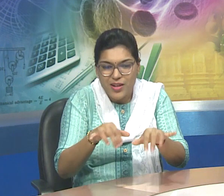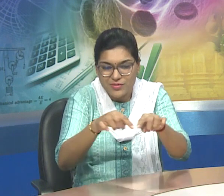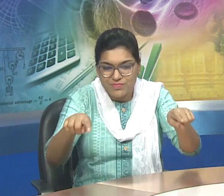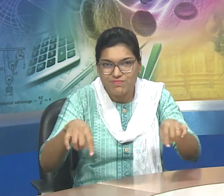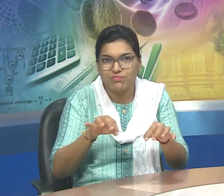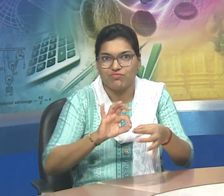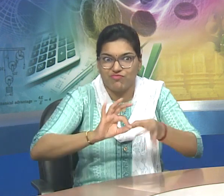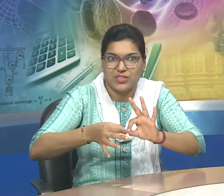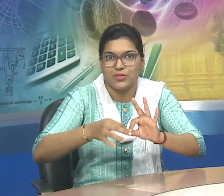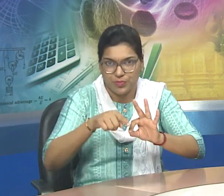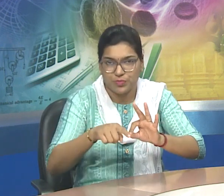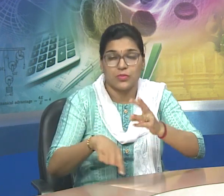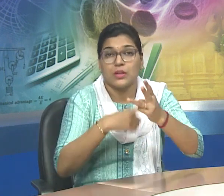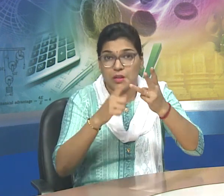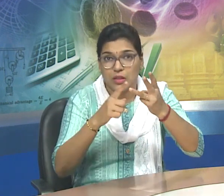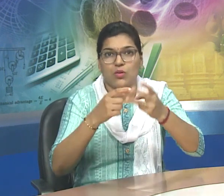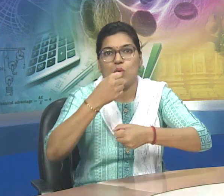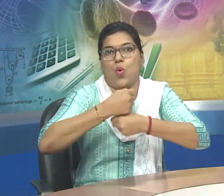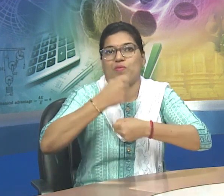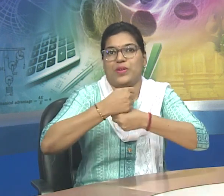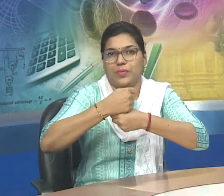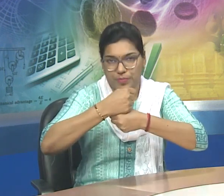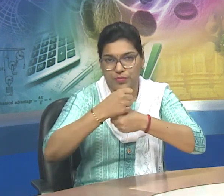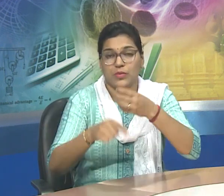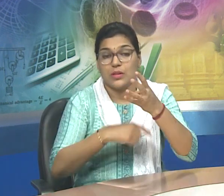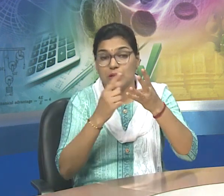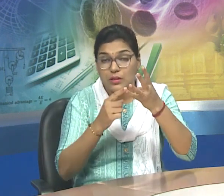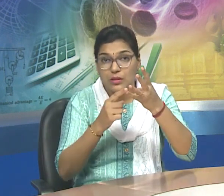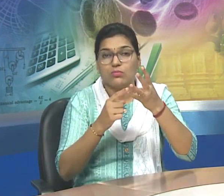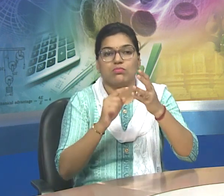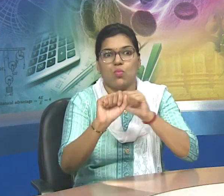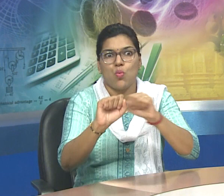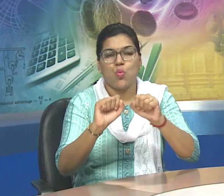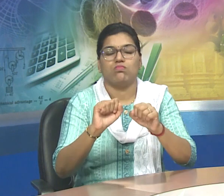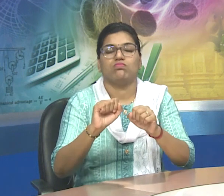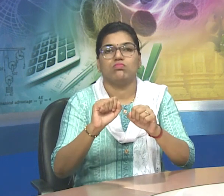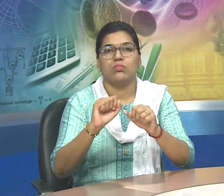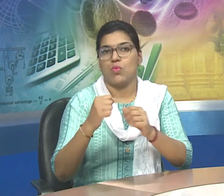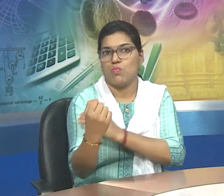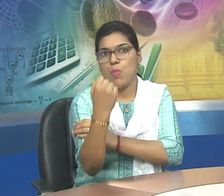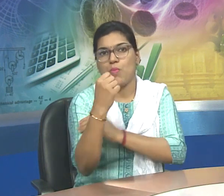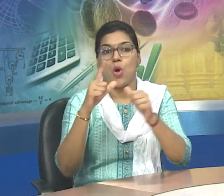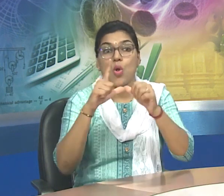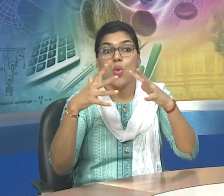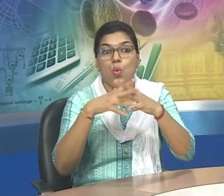में 4 मुख्य घटक उपस्थित होते हैं। पहला है उसकी जनसंख्या, दूसरा है उसका भूभाग, तीसरी सरकार और